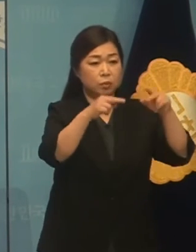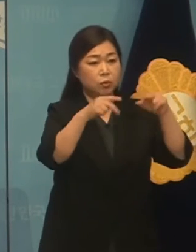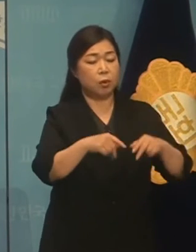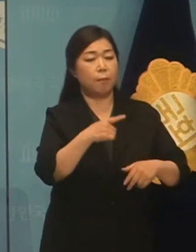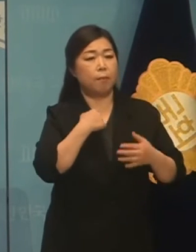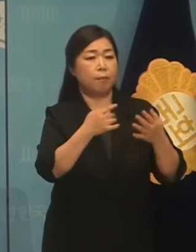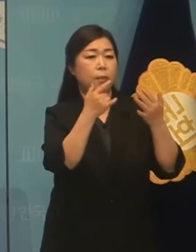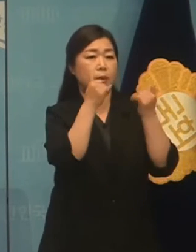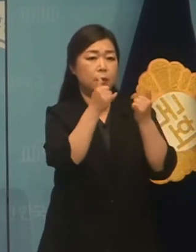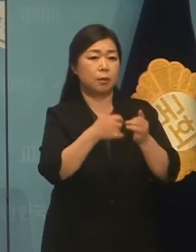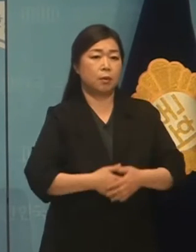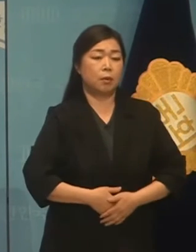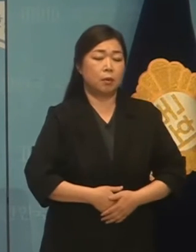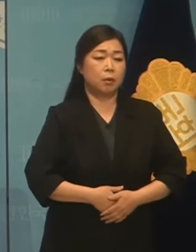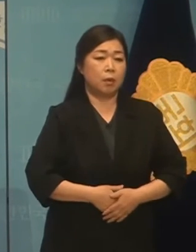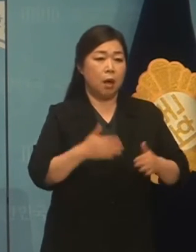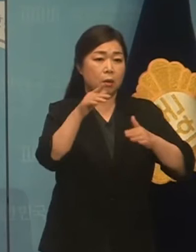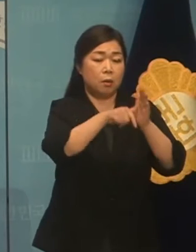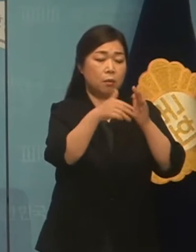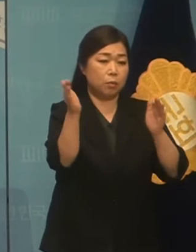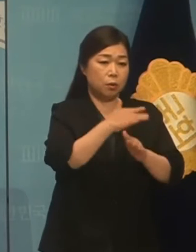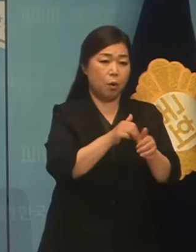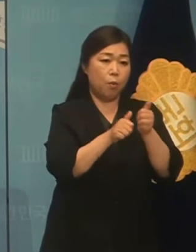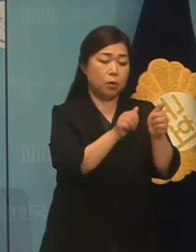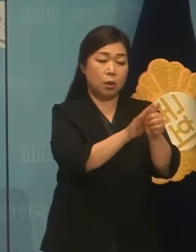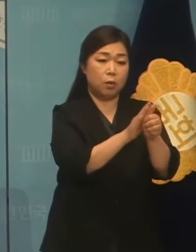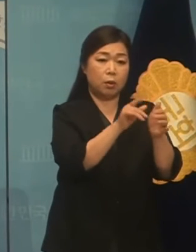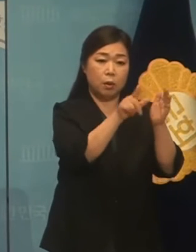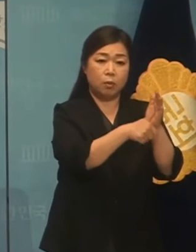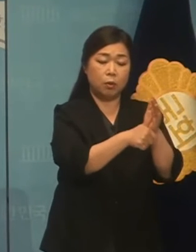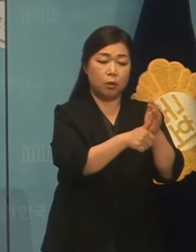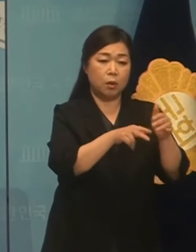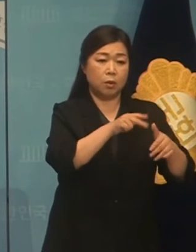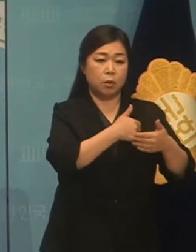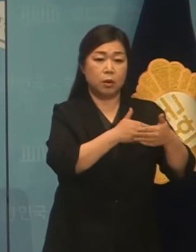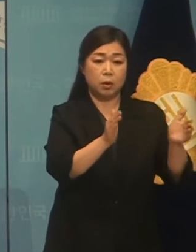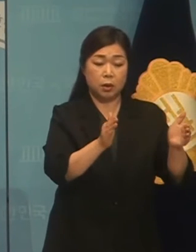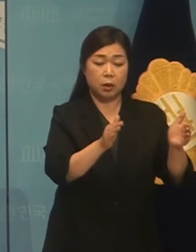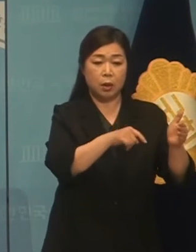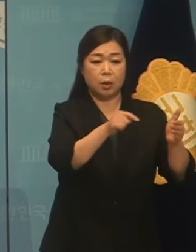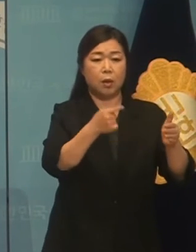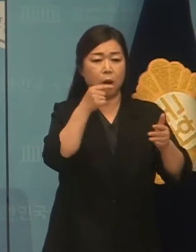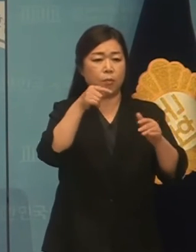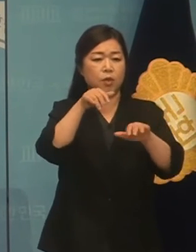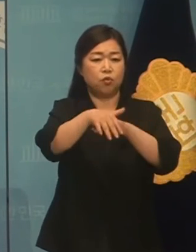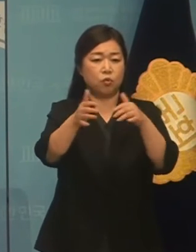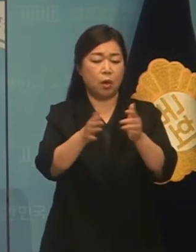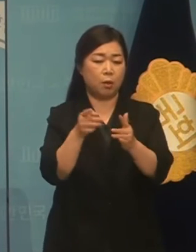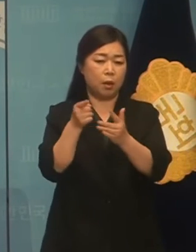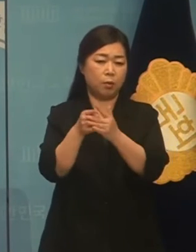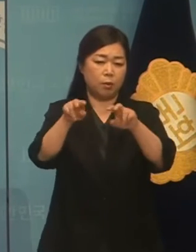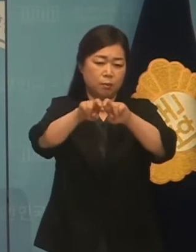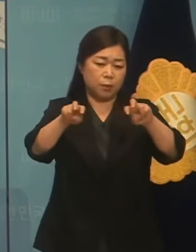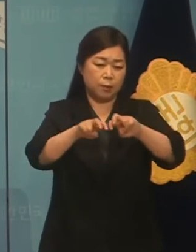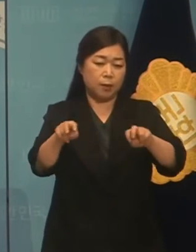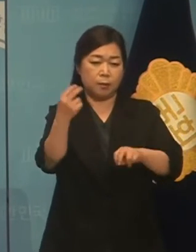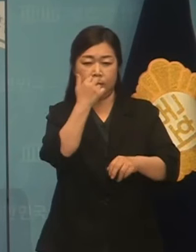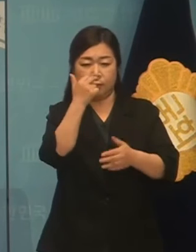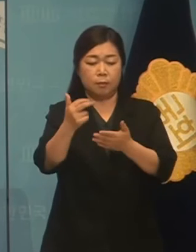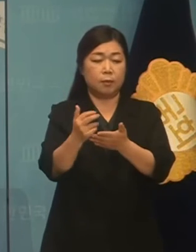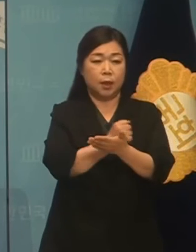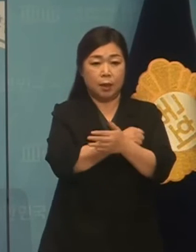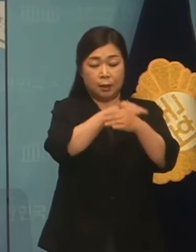80년대 학생 시절부터 보좌관 시절, 의원 시절까지 민주당 내부를 그 구조와